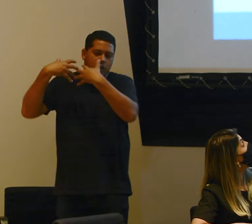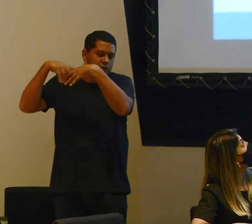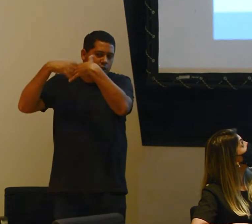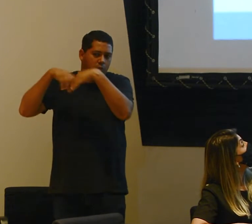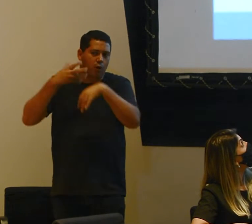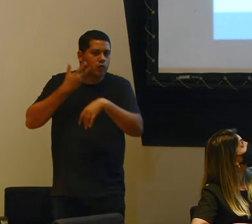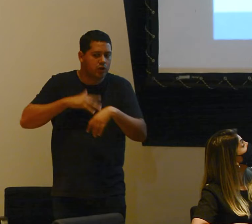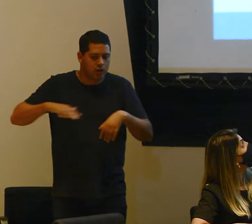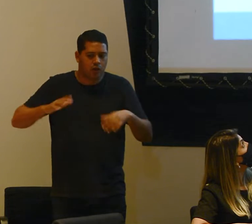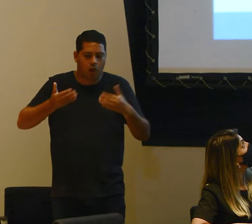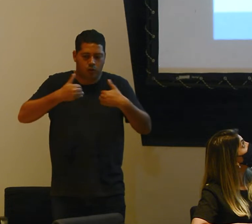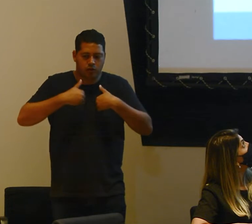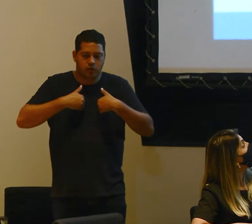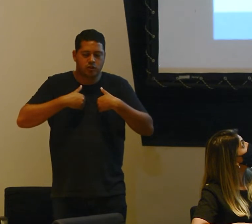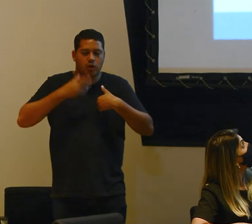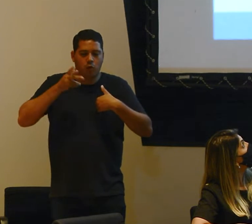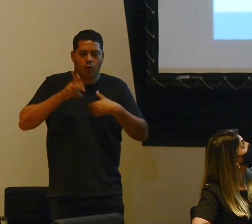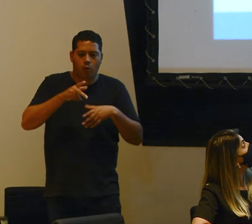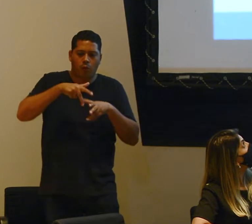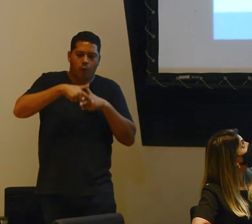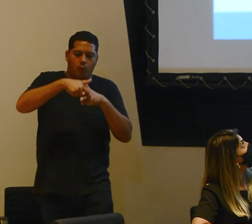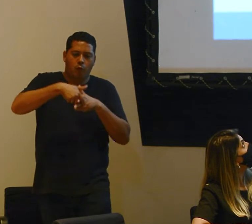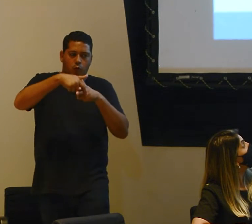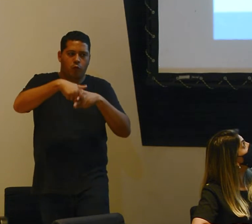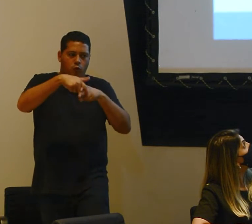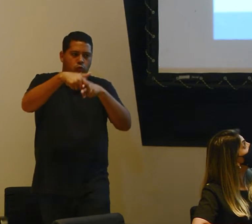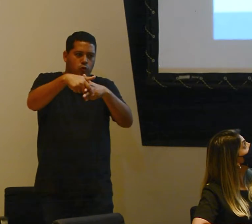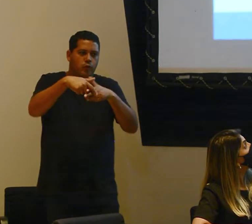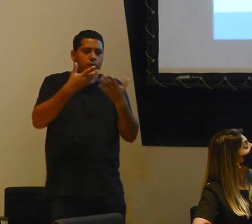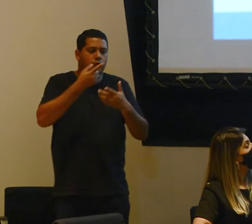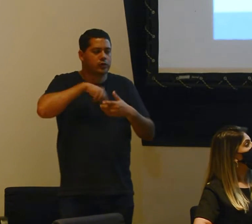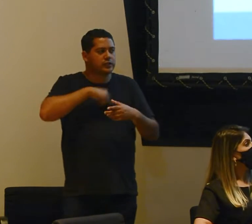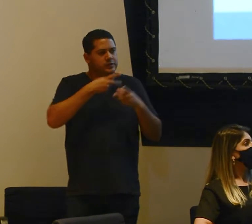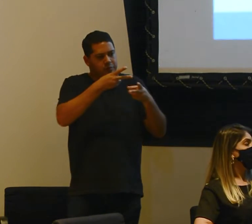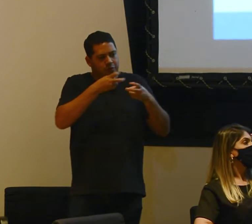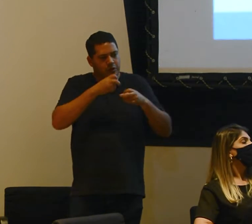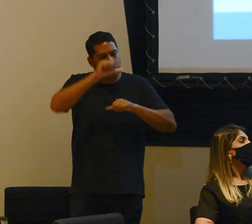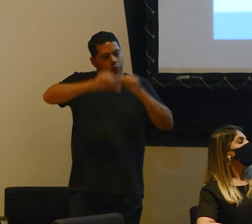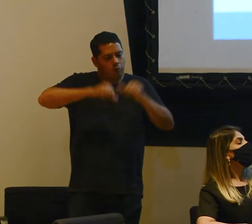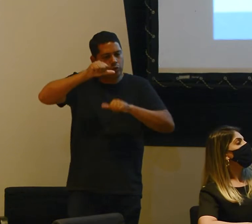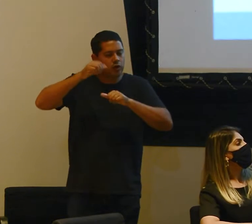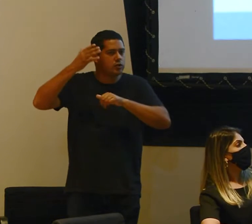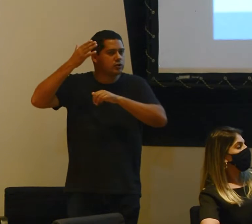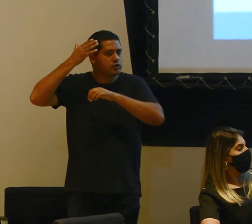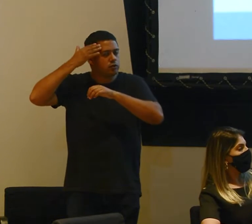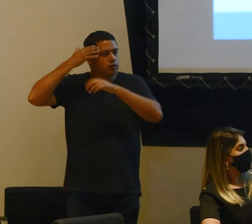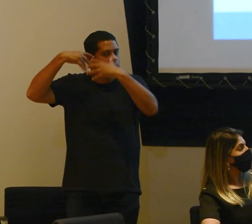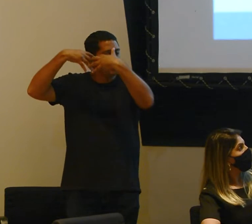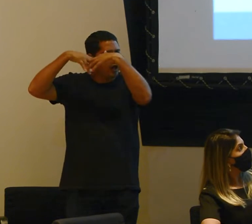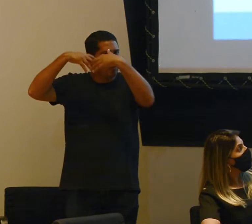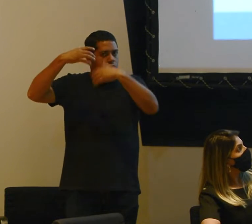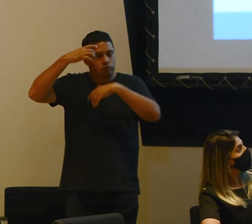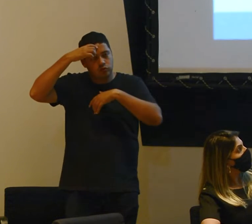autistas enquanto elas estavam montadas a cavalo. E a gente percebeu mudanças no lobo frontal, essa parte mais da frente do